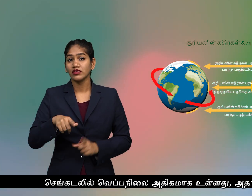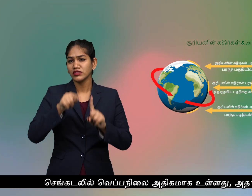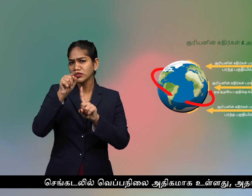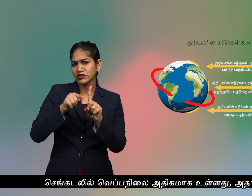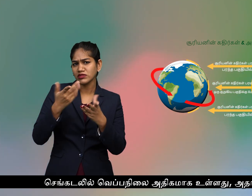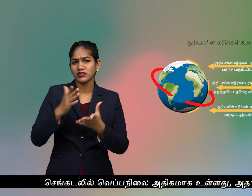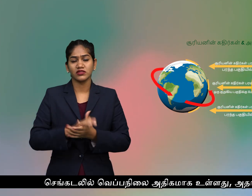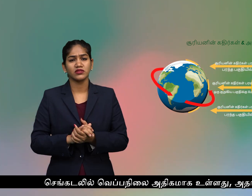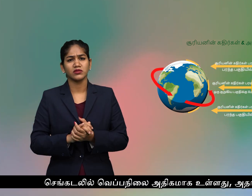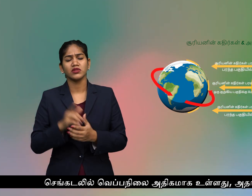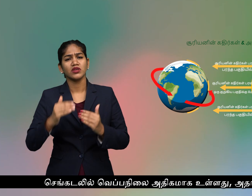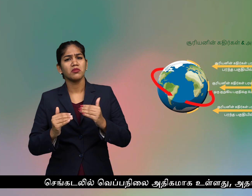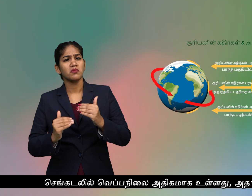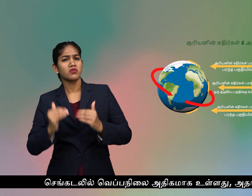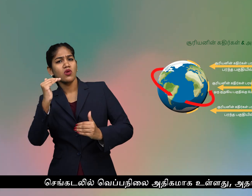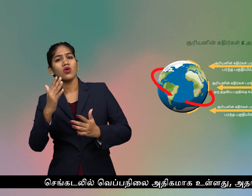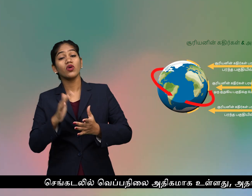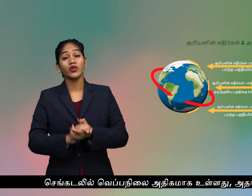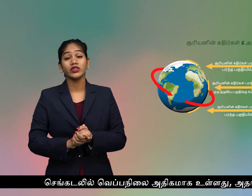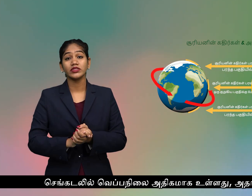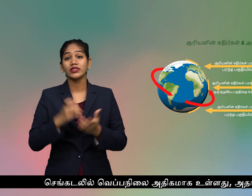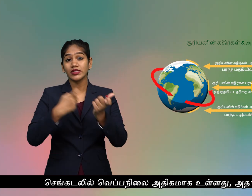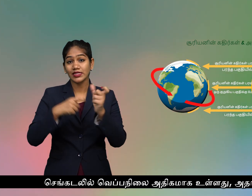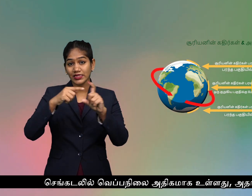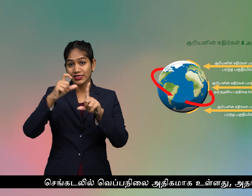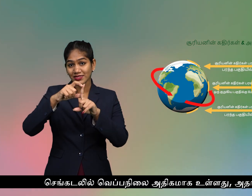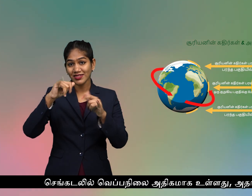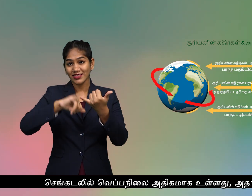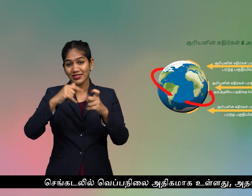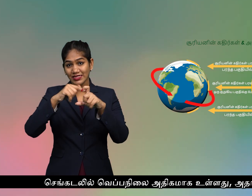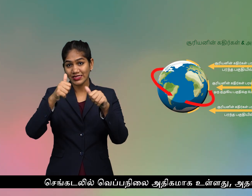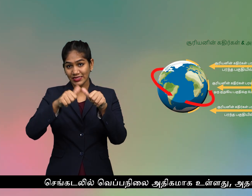செங்கடலில் வெப்பநிலை அதிகமாக உள்ளது, அதாவது 38°C.